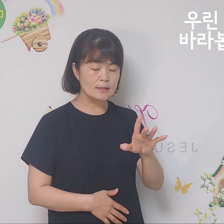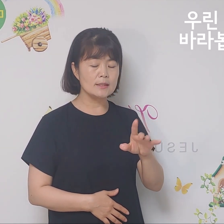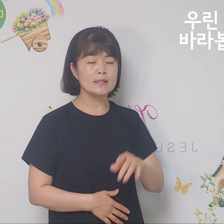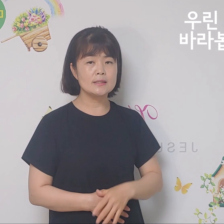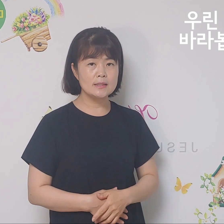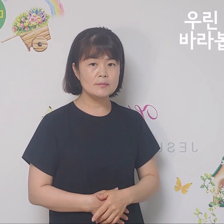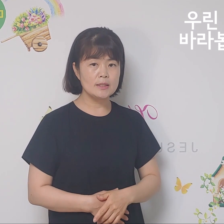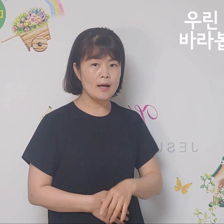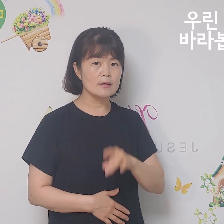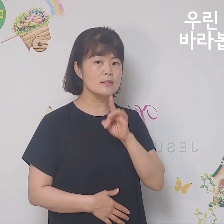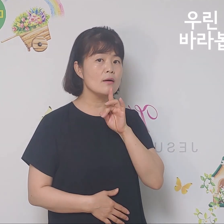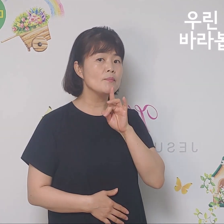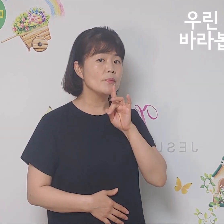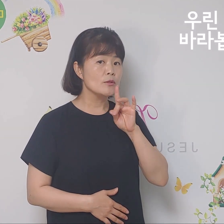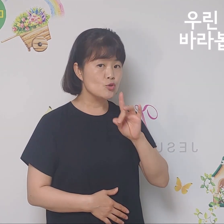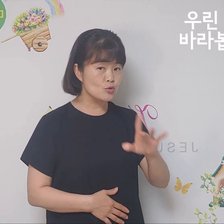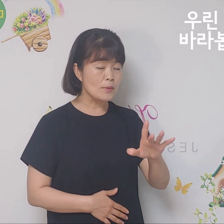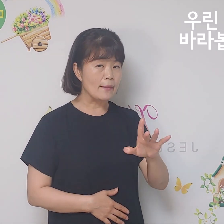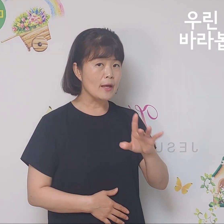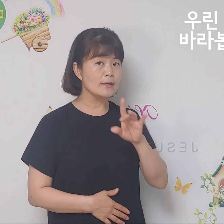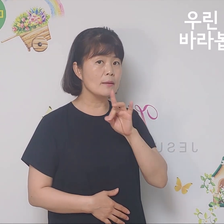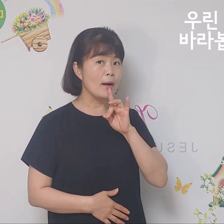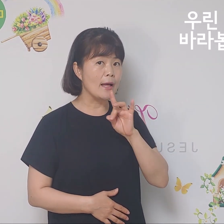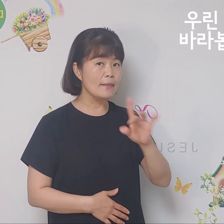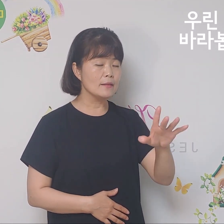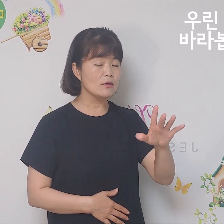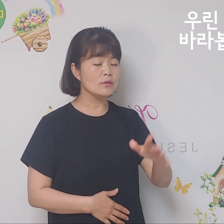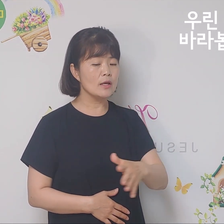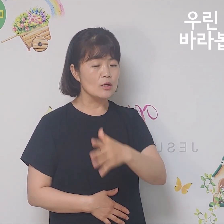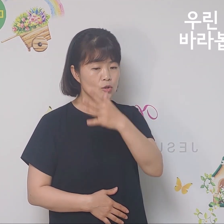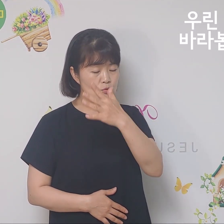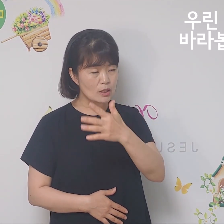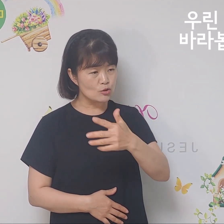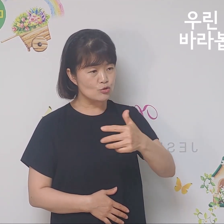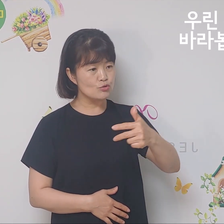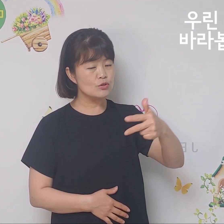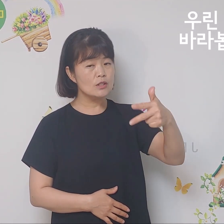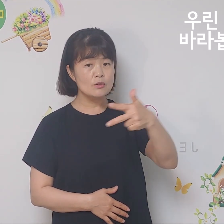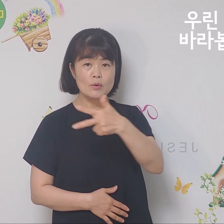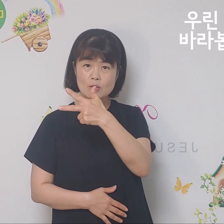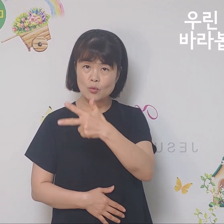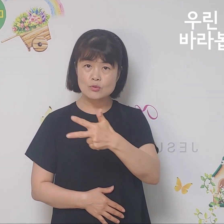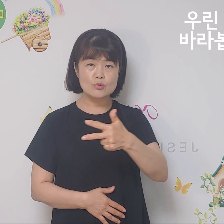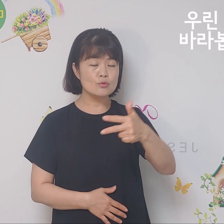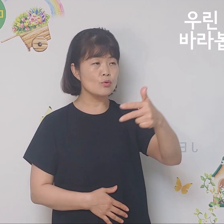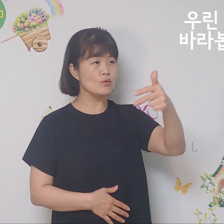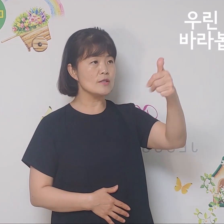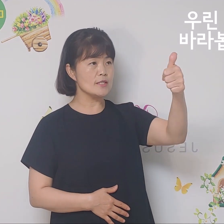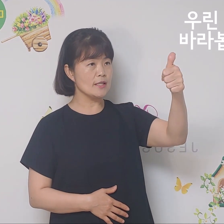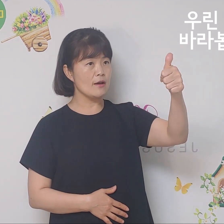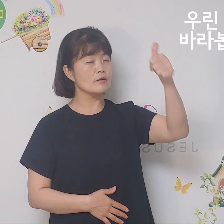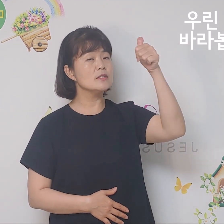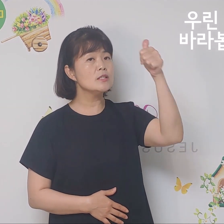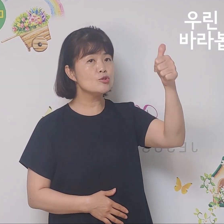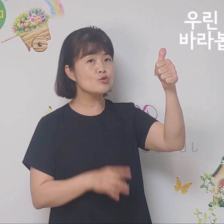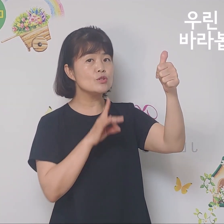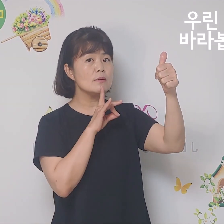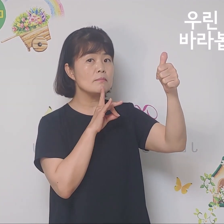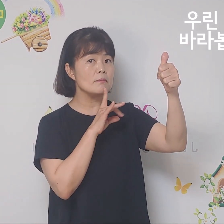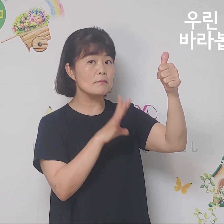오직이란 뜻입니다. 그래서 주만 할 때 만, 그런데 우리가 주를 왜 오른손으로 올렸잖아요. 그